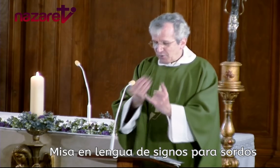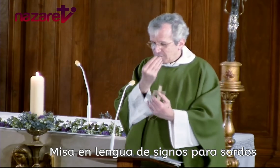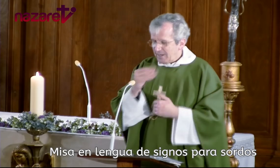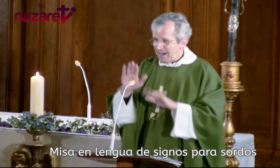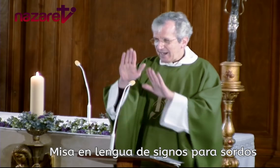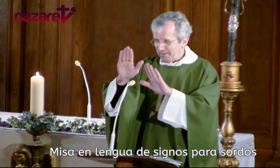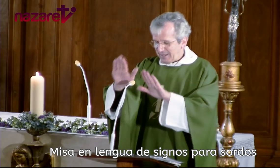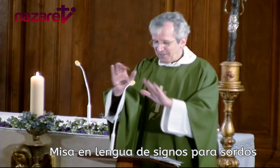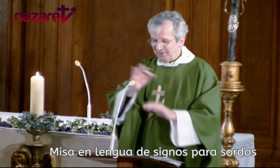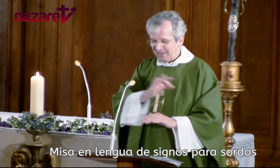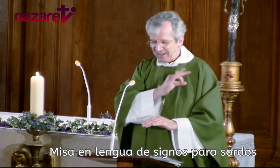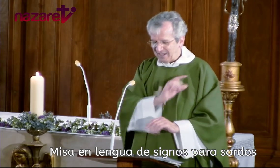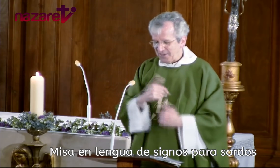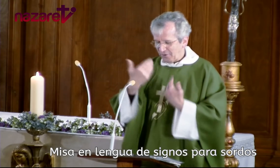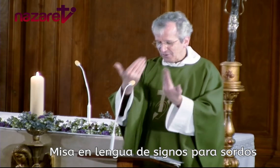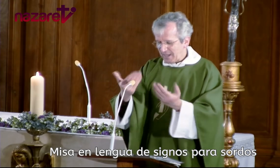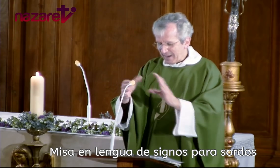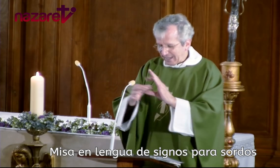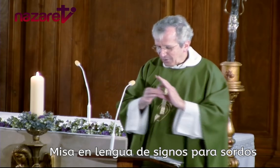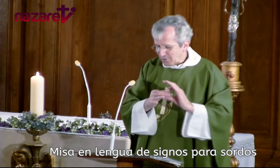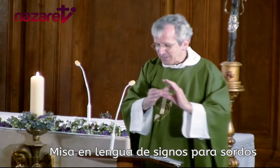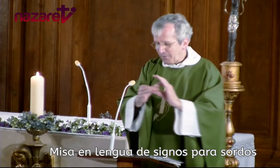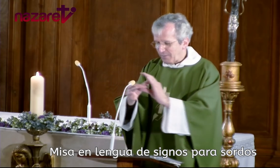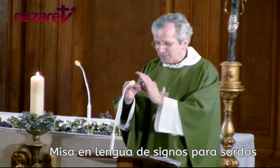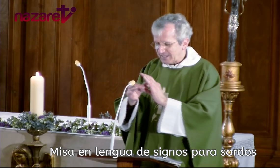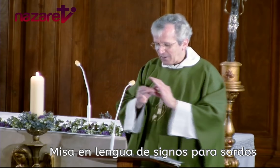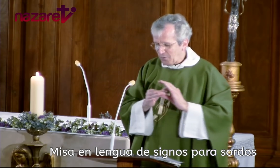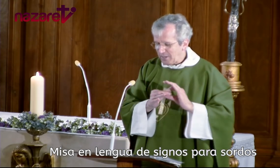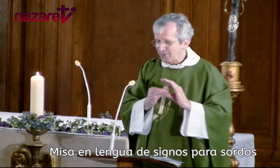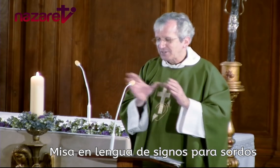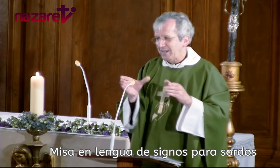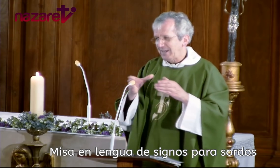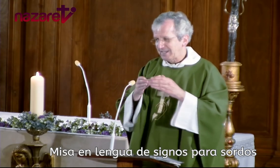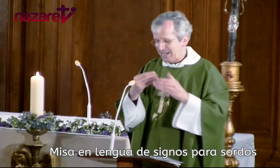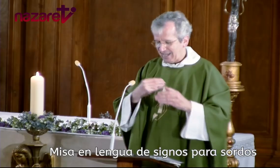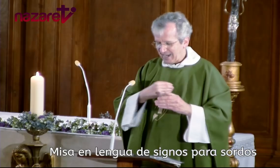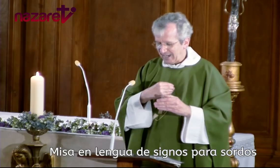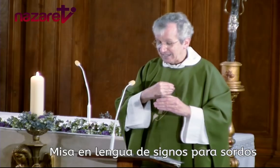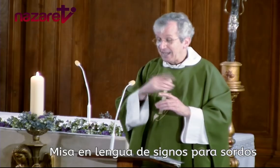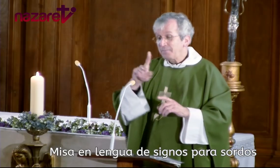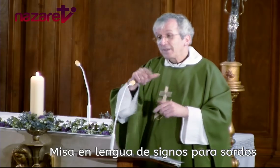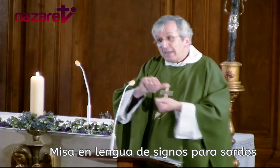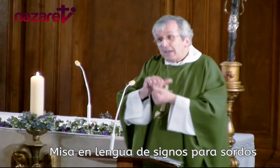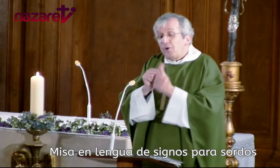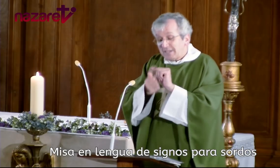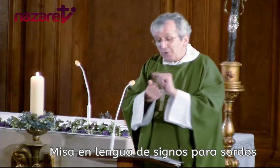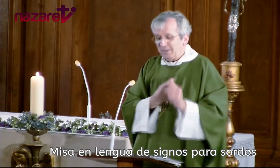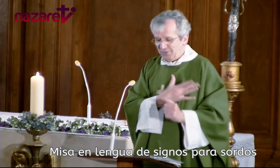Recibamos la bendición que el Señor nos da para que todos podamos estar unidos en esa Iglesia, con esa conversión de